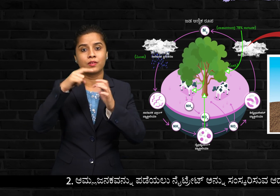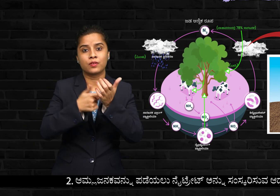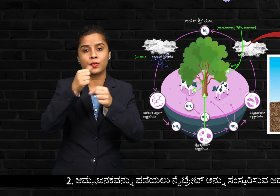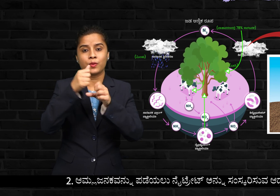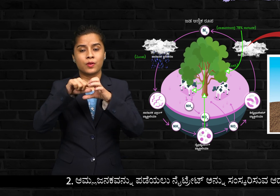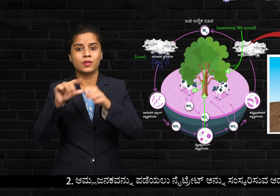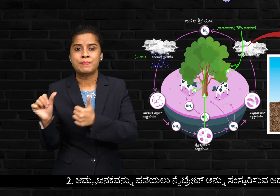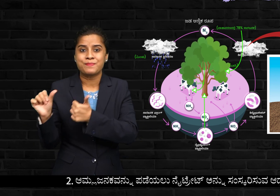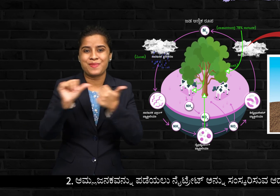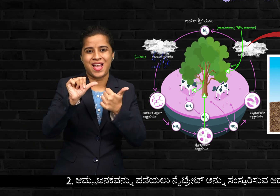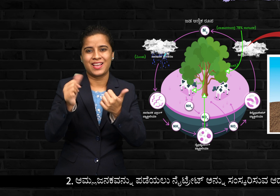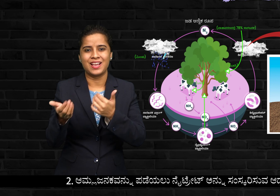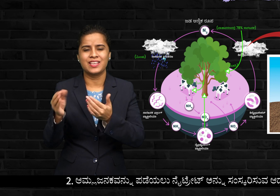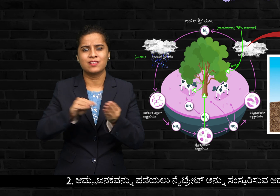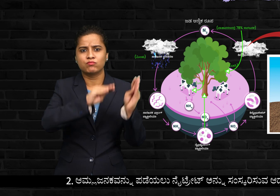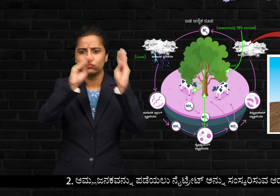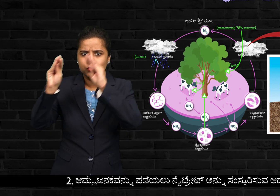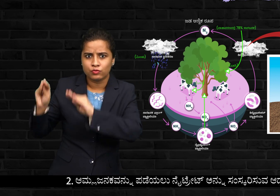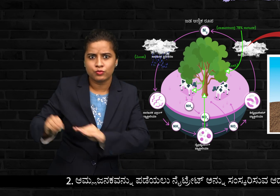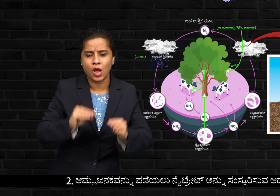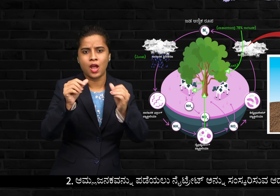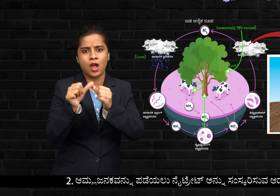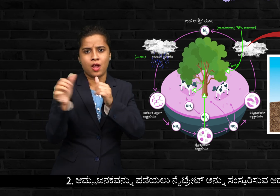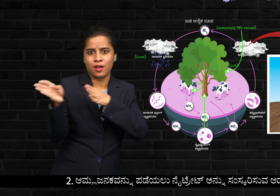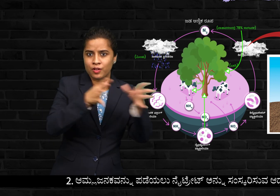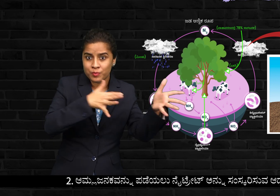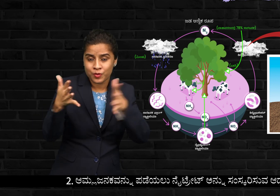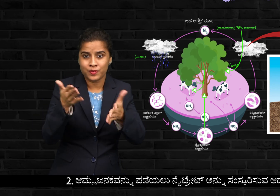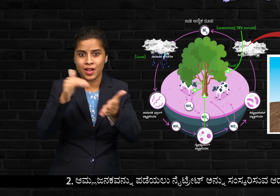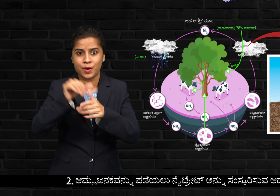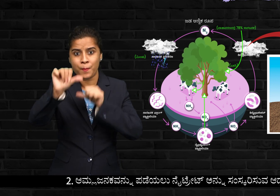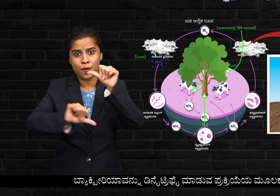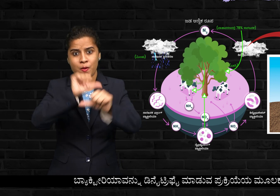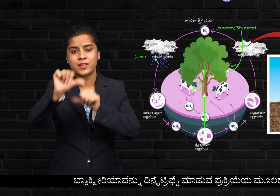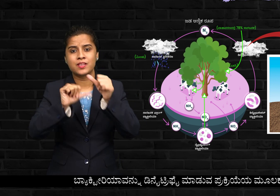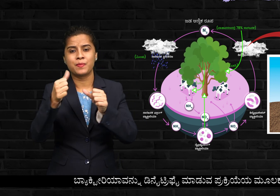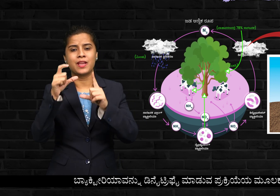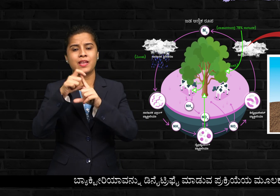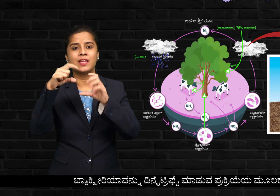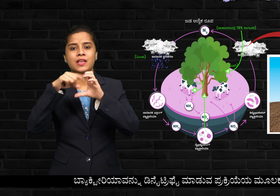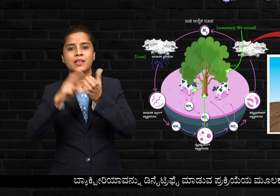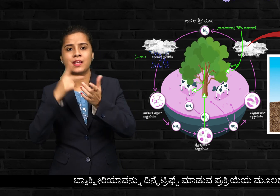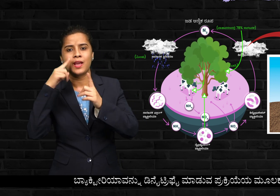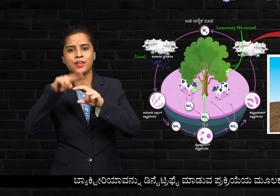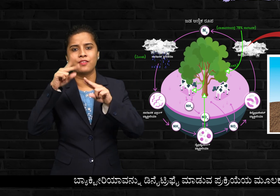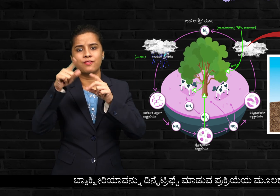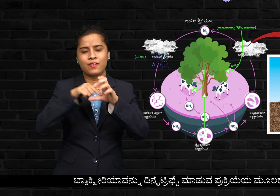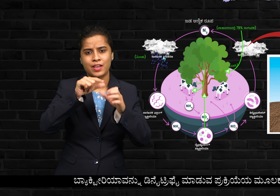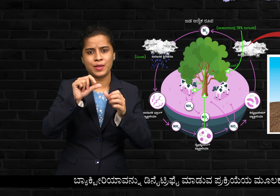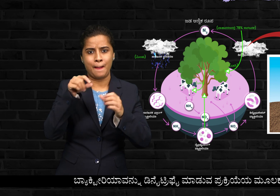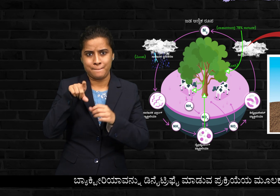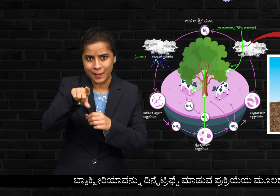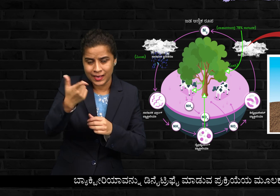2. ಆಮ್ಲಜನಕವನ್ನು ಪಡೆಯಲು ನೈಟ್ರೇಟ್ ಅನ್ನು ಸಂಸ್ಕರಿಸುವ ಆರ್ದ್ರ ಮಣ್ಣಿನಲ್ಲಿ ಬ್ಯಾಕ್ಟೀರಿಯಾವನ್ನು ಡಿನೈಟ್ರಿಫೈ